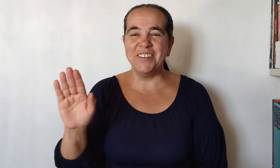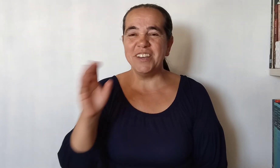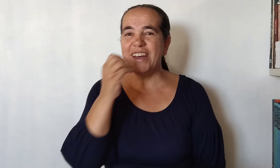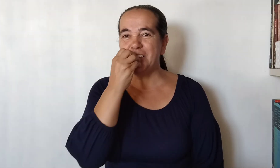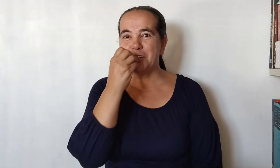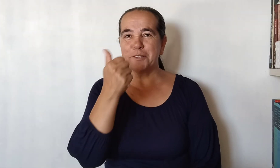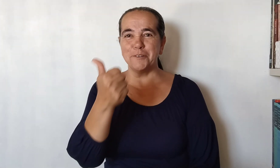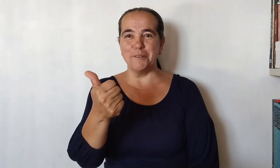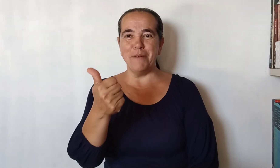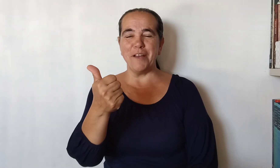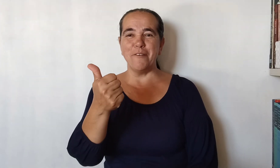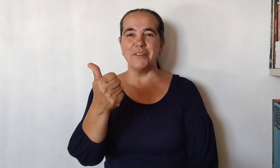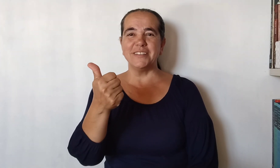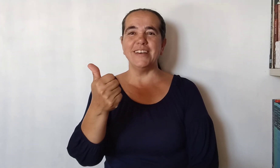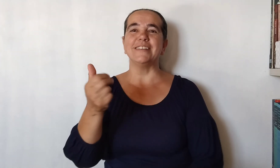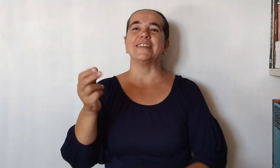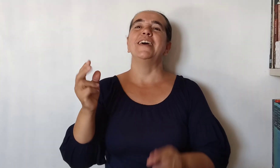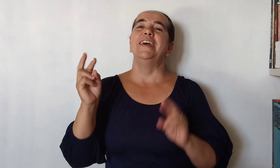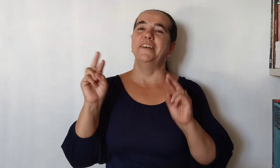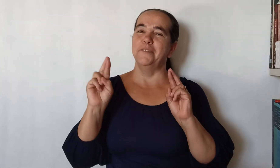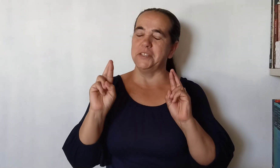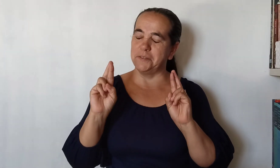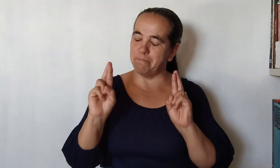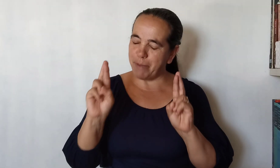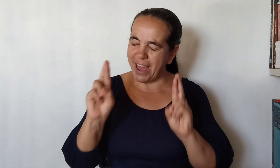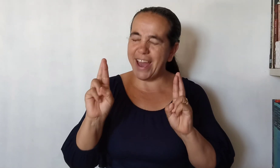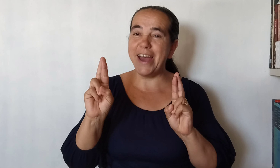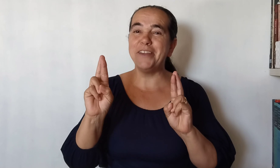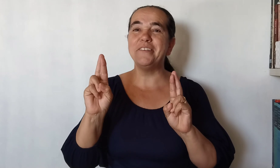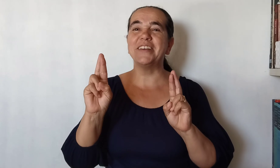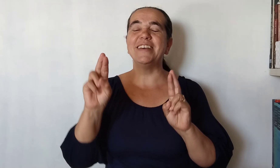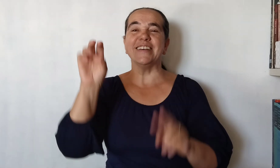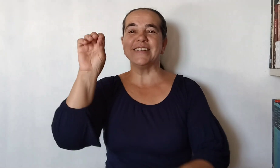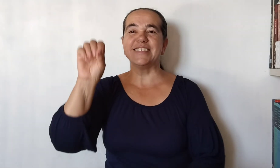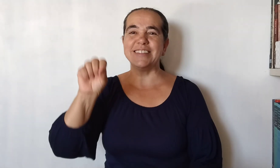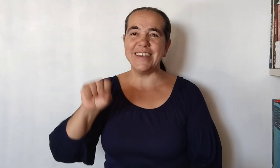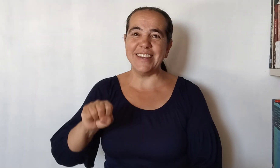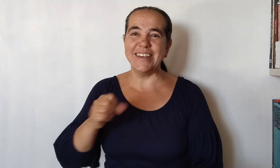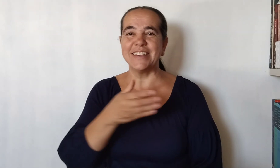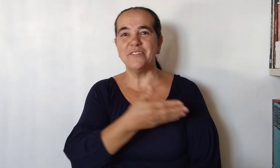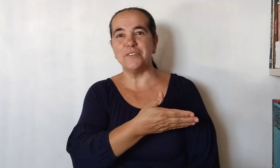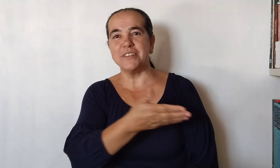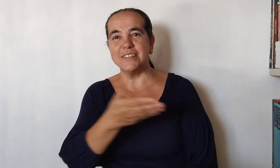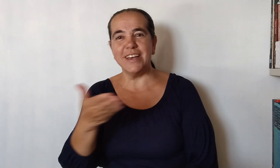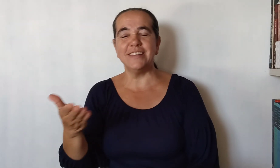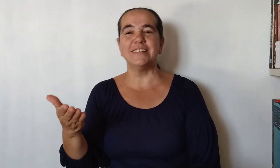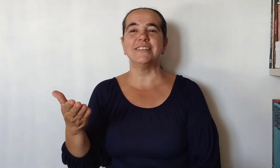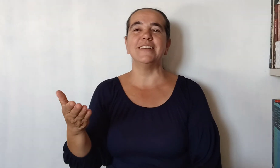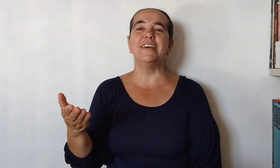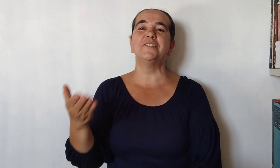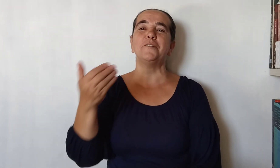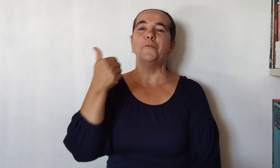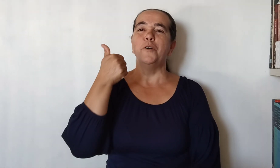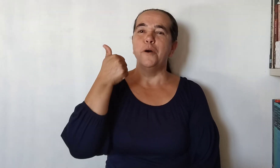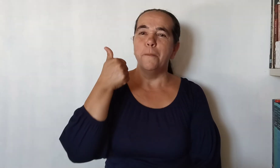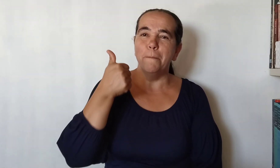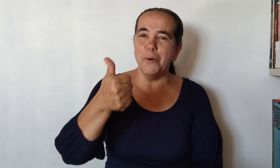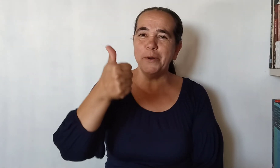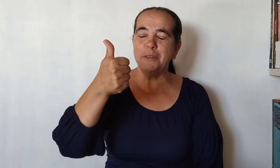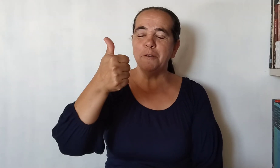Oi, gente, tudo bem com vocês? Eu espero que sim, que vocês estejam muito